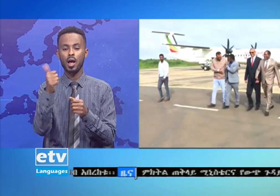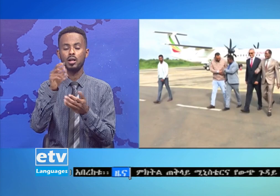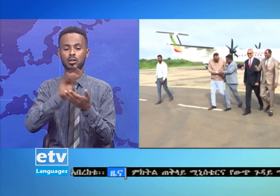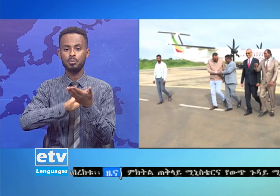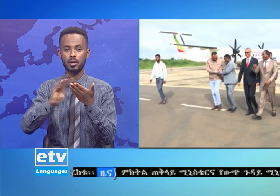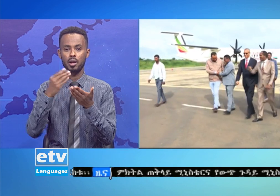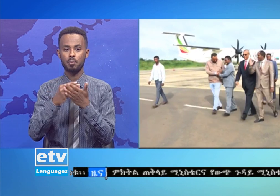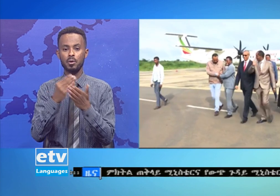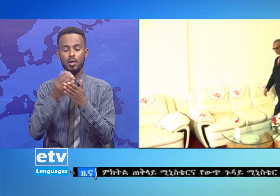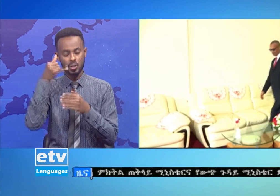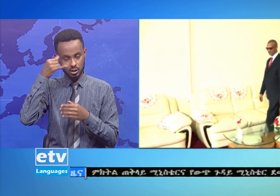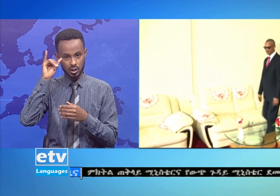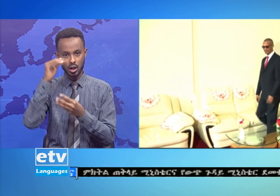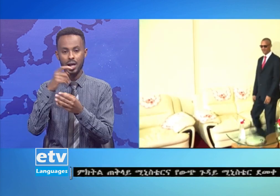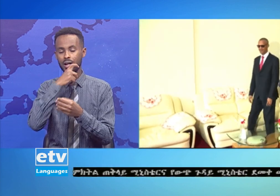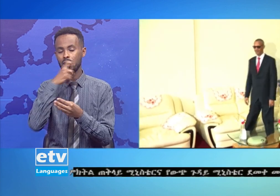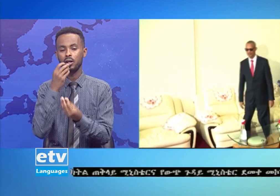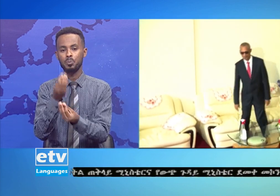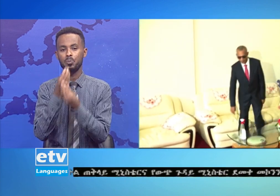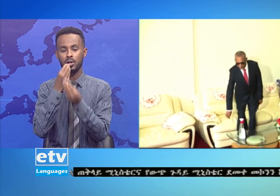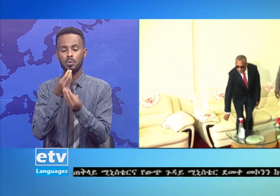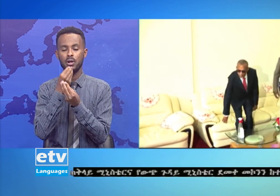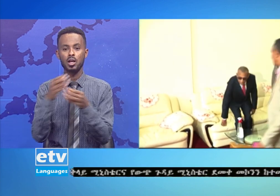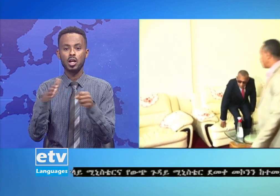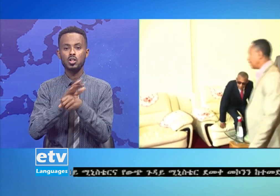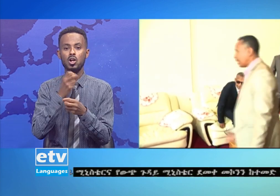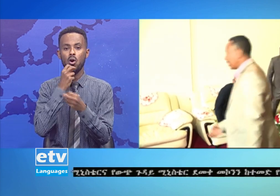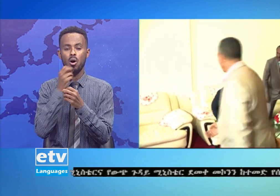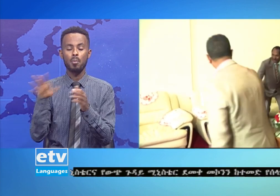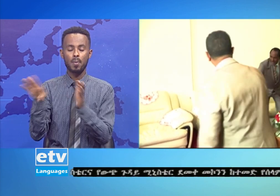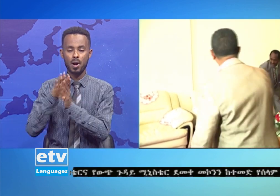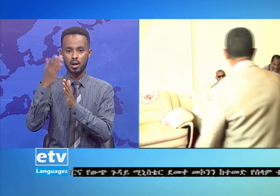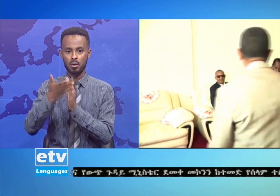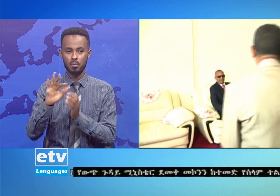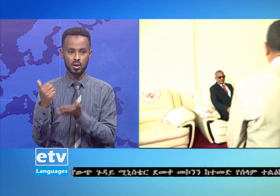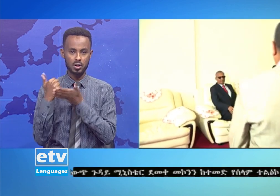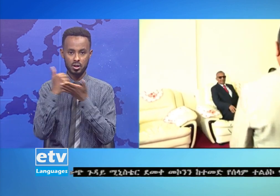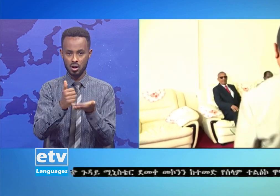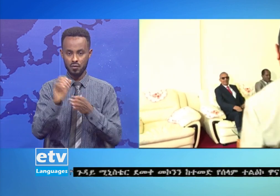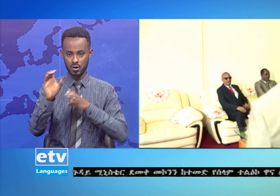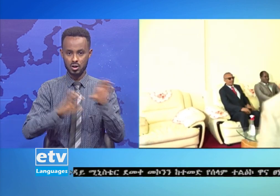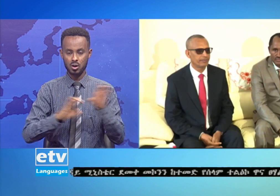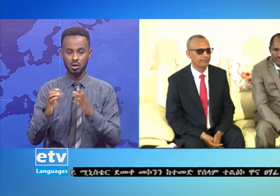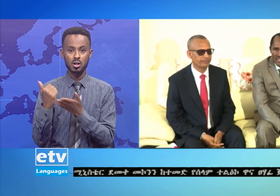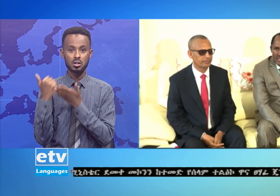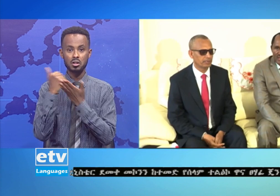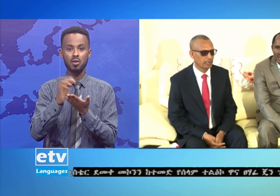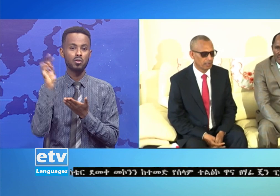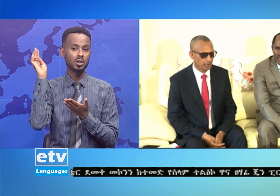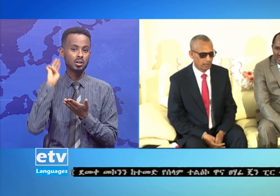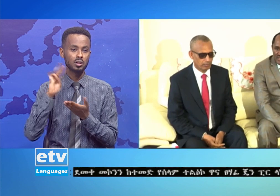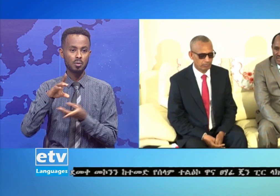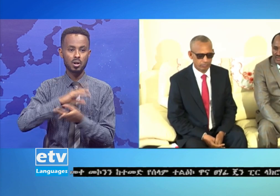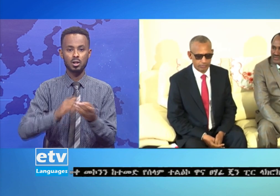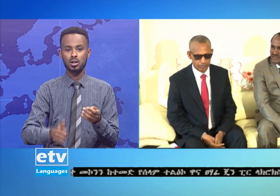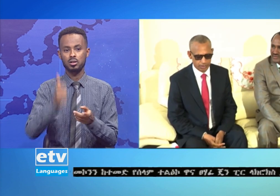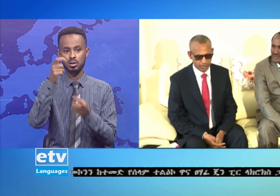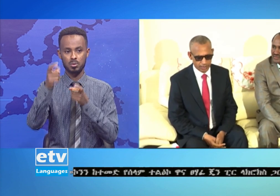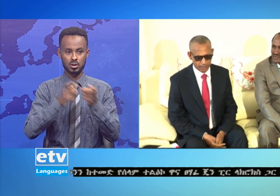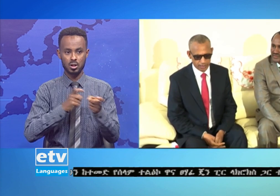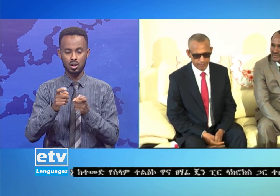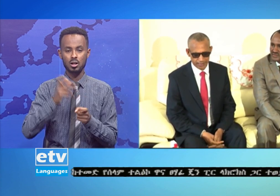የ10 ሚሊዮን ብር የሰንጋ ደረቅ ምግብና የታሸገ ውሃ በባህር ዳር በመገኘት ድጋፍ አድርጓል። ድጋፉን የሲዳማ ክልል ርዕሰ